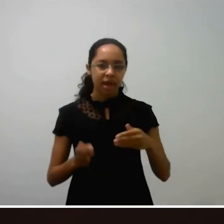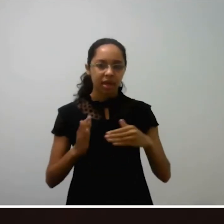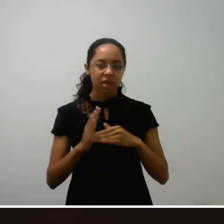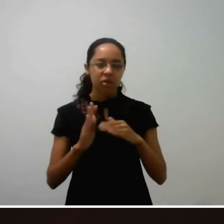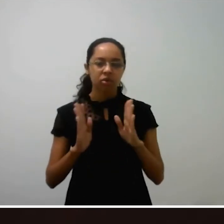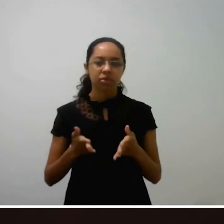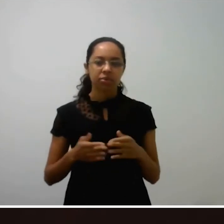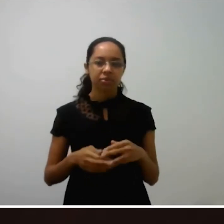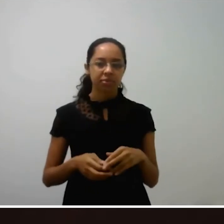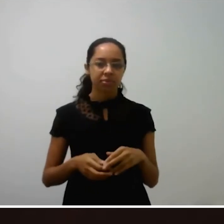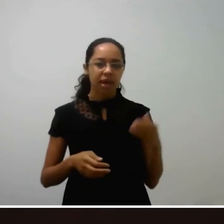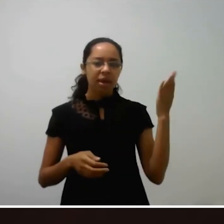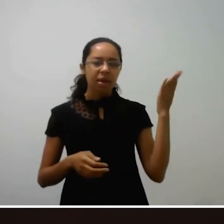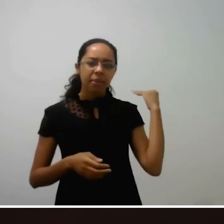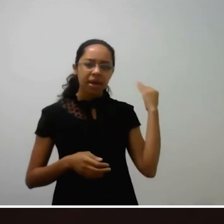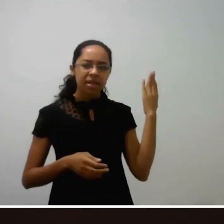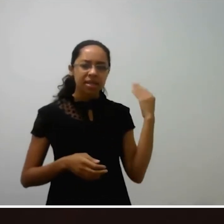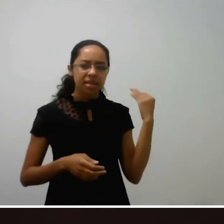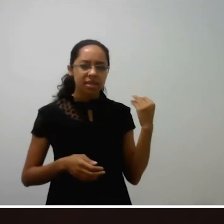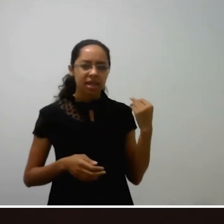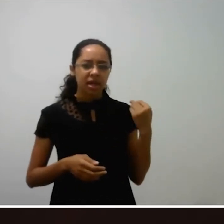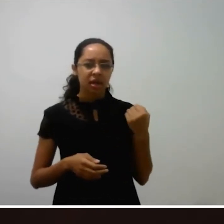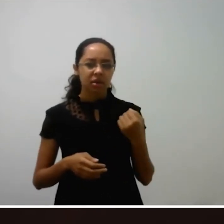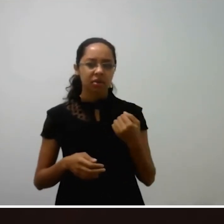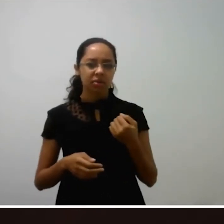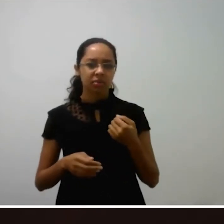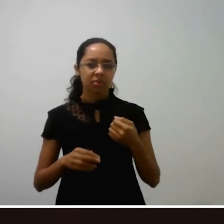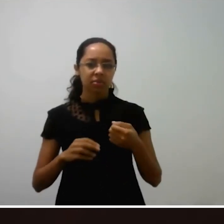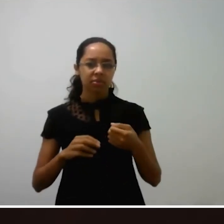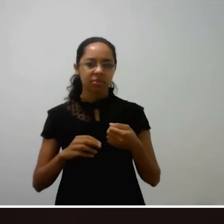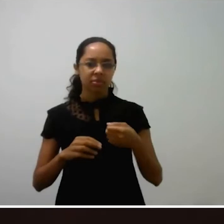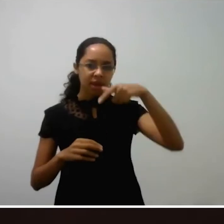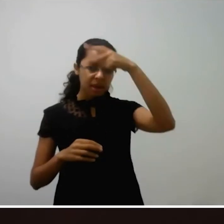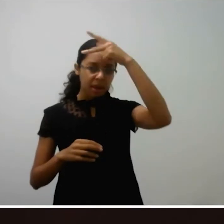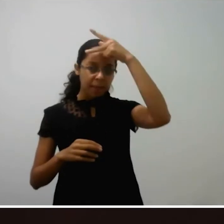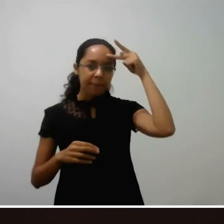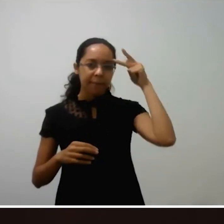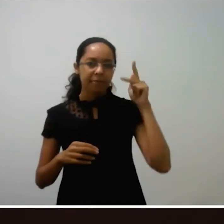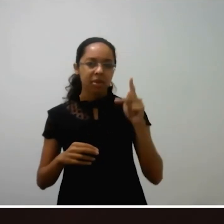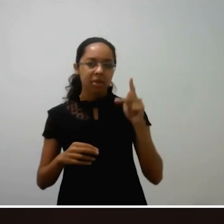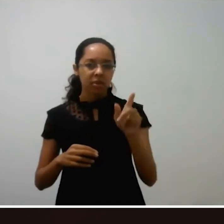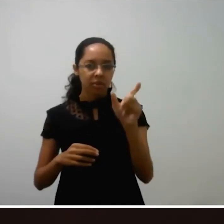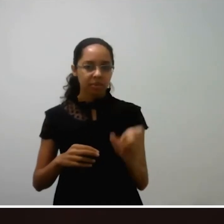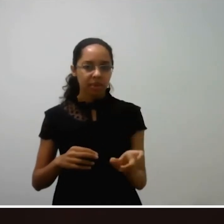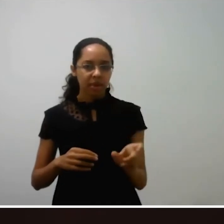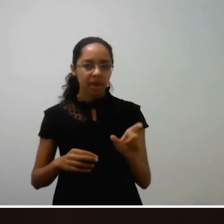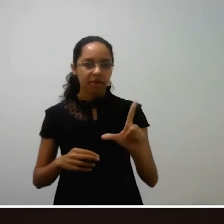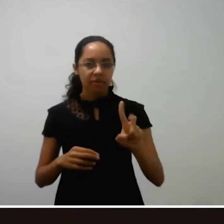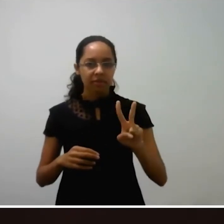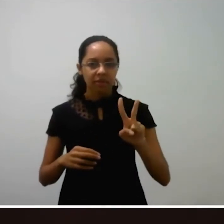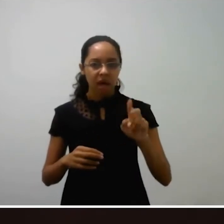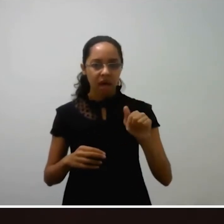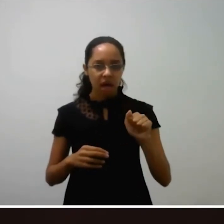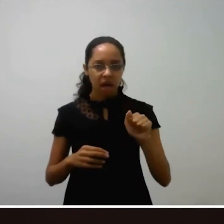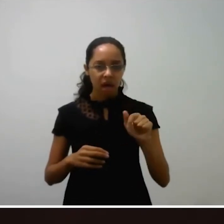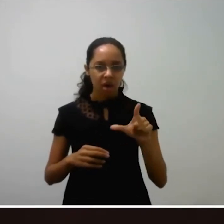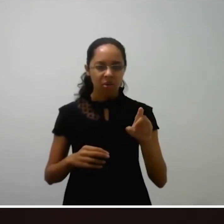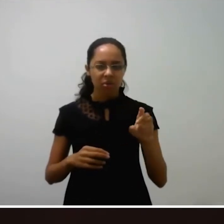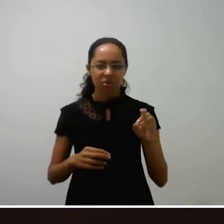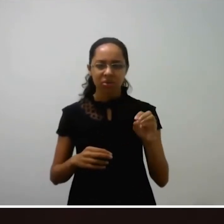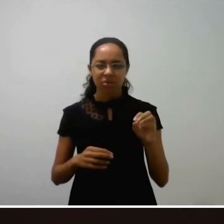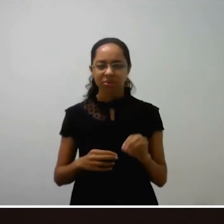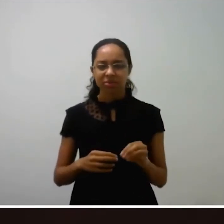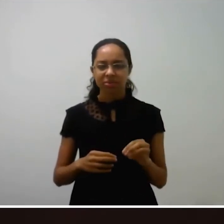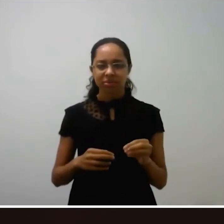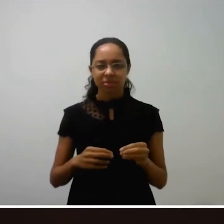ocidentais que habitavam em Albi. Aí vem o nome albigenses. Habitavam em Albi, cidade